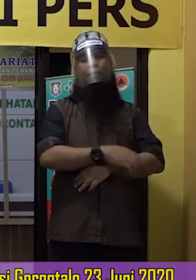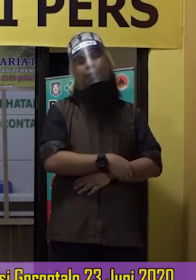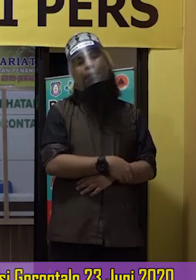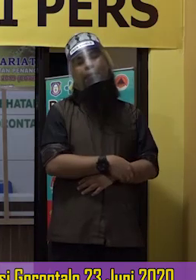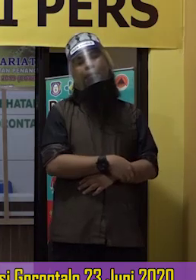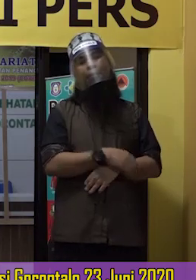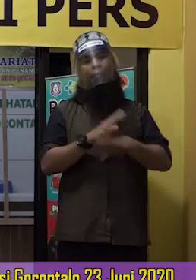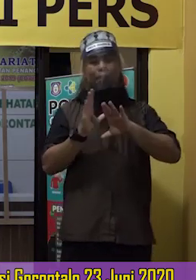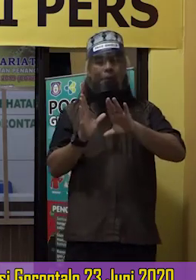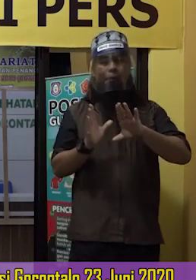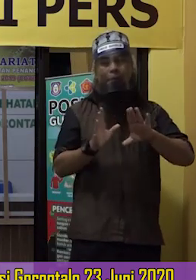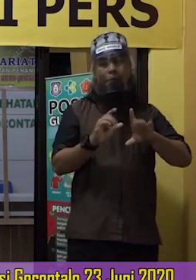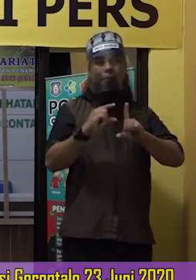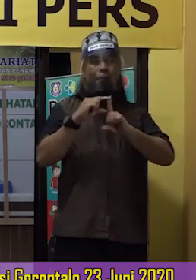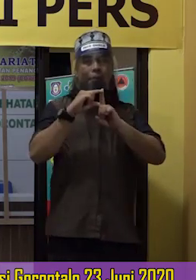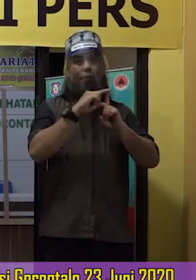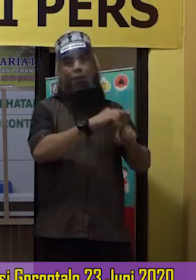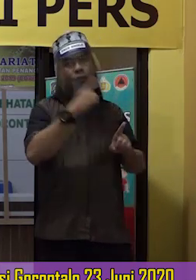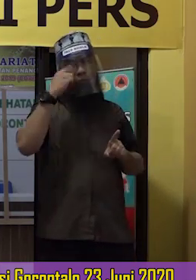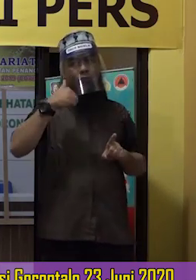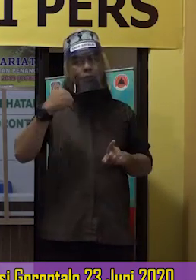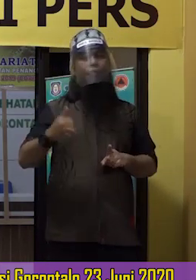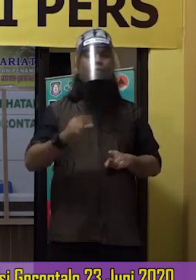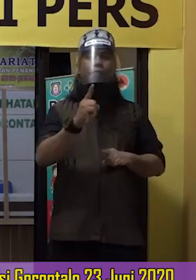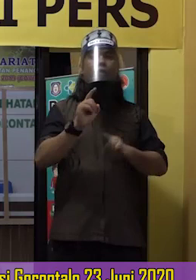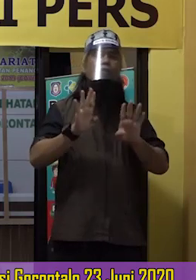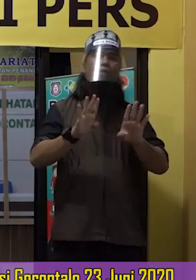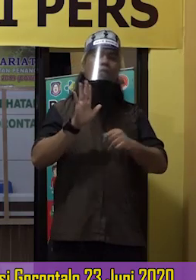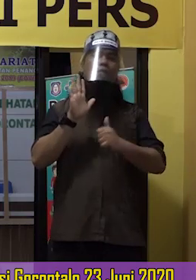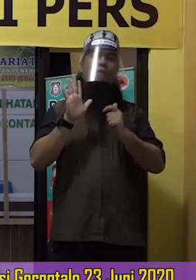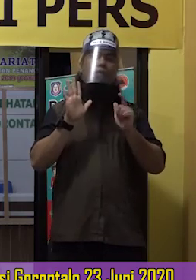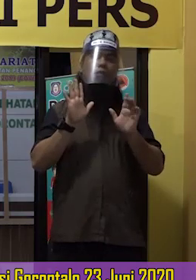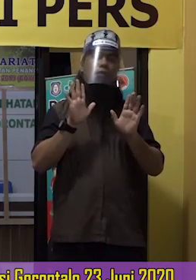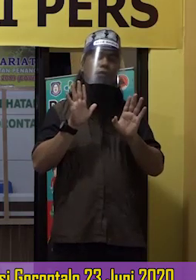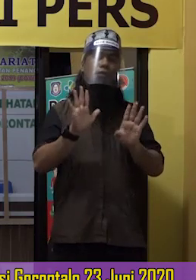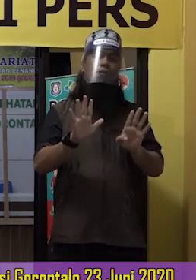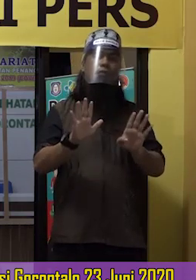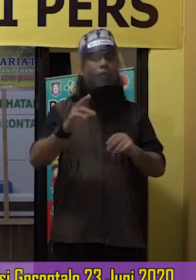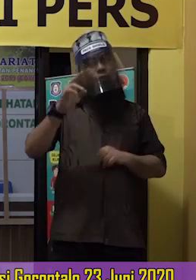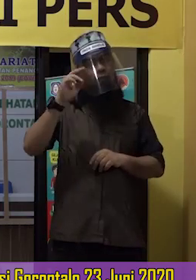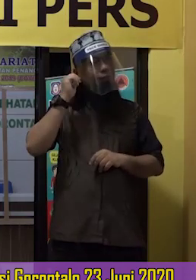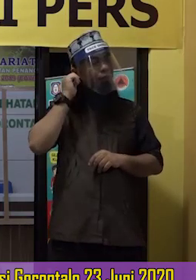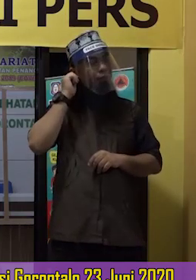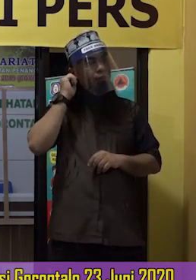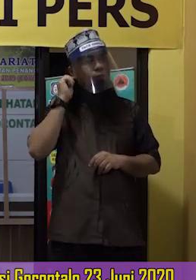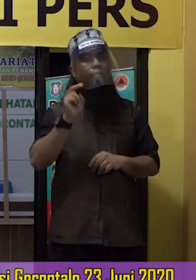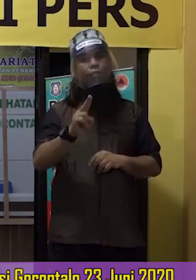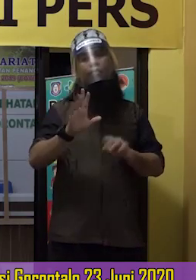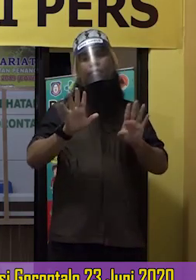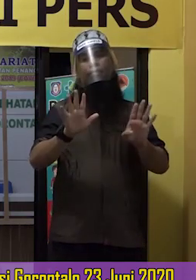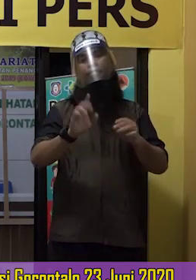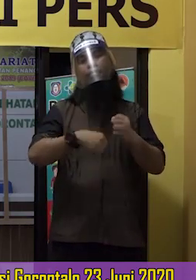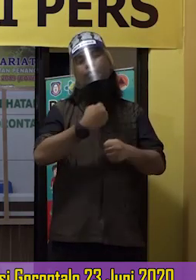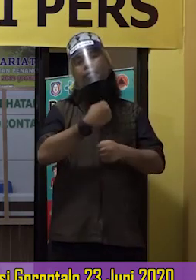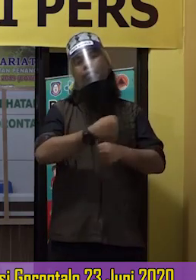Pasien yang sembuh berikutnya adalah pasien 189 SHS, perempuan 29